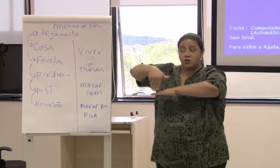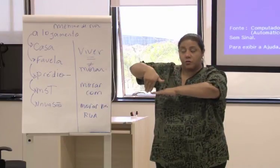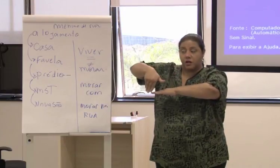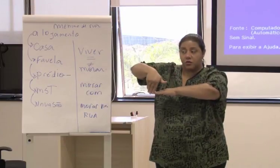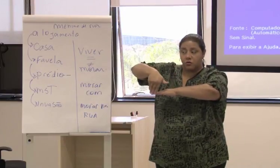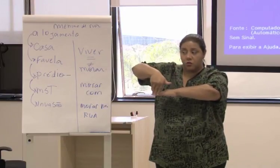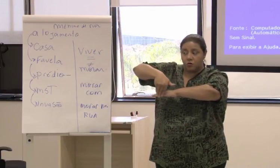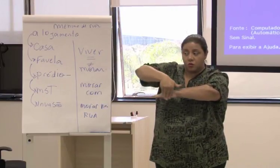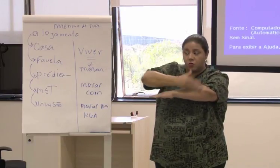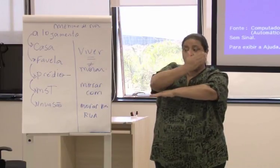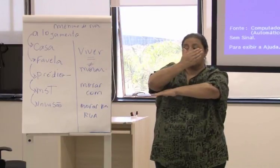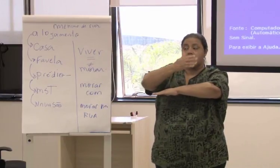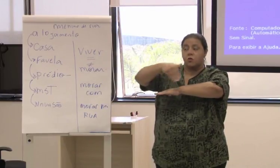Só para dentro.